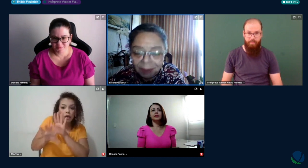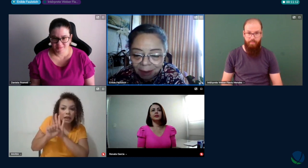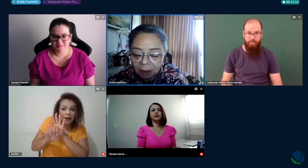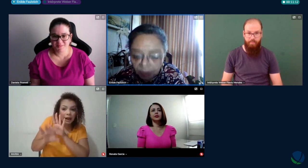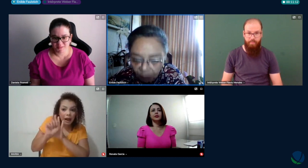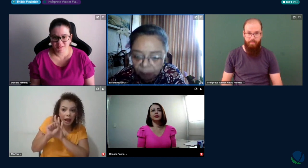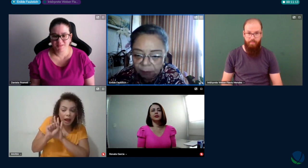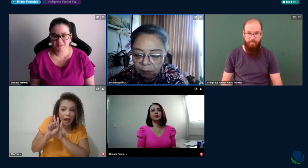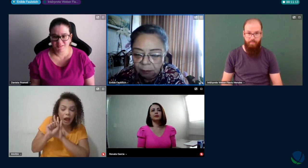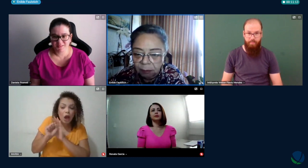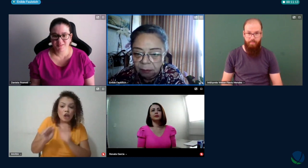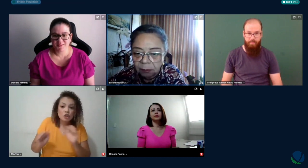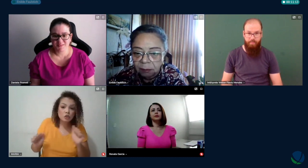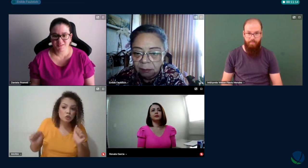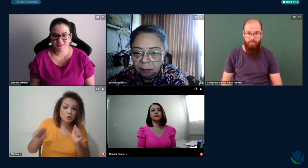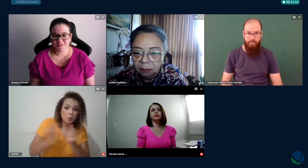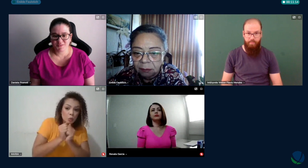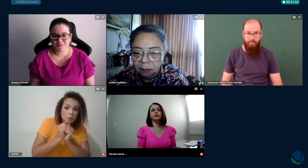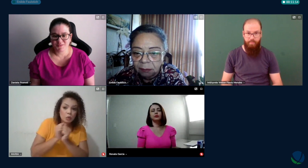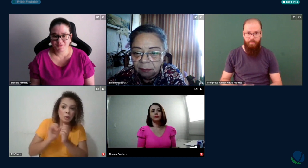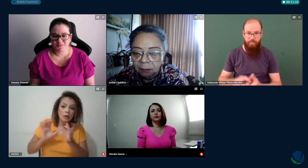sinal termo?